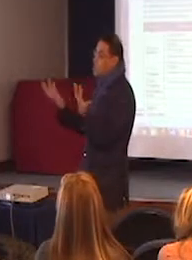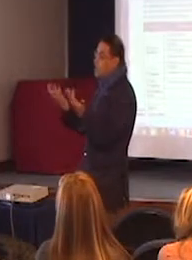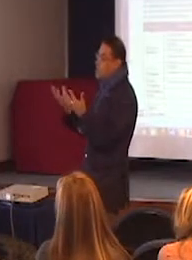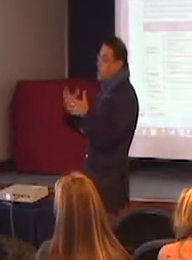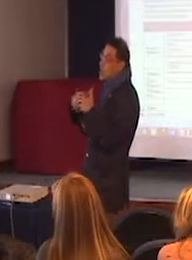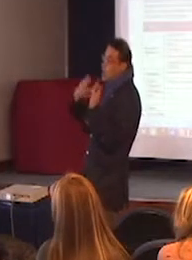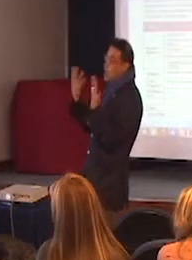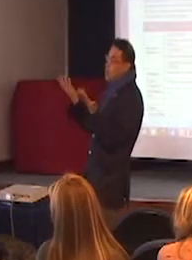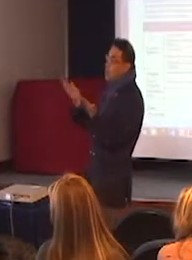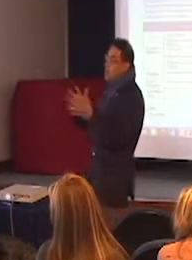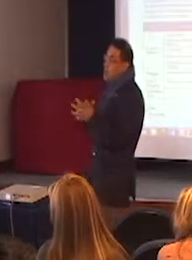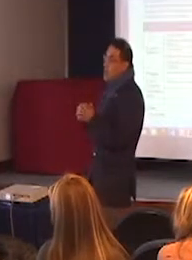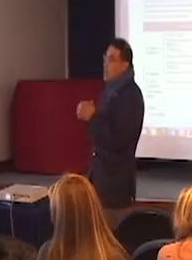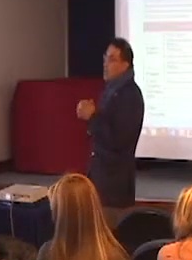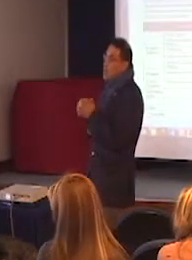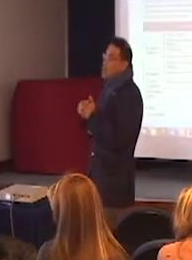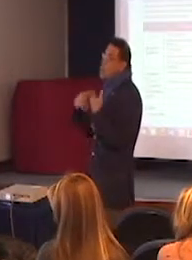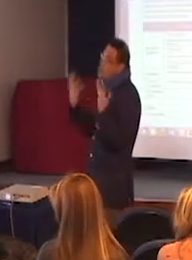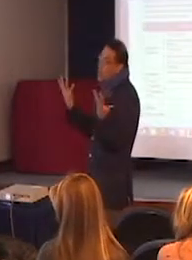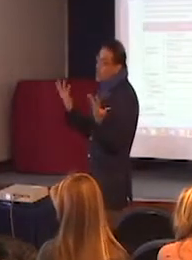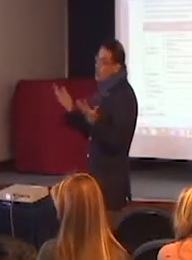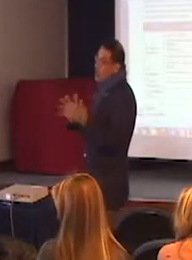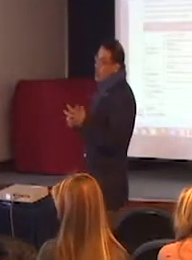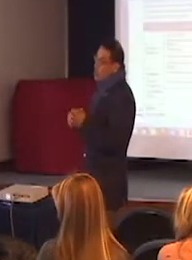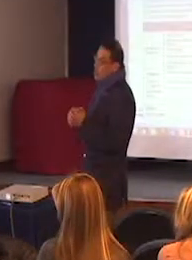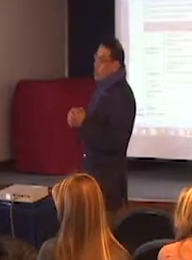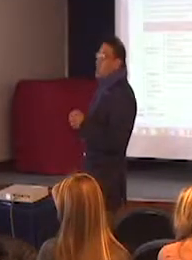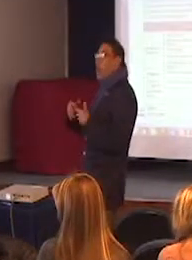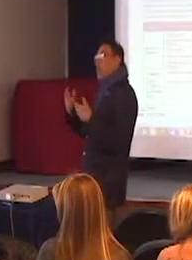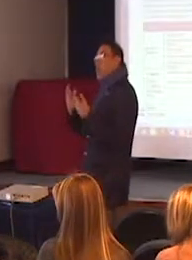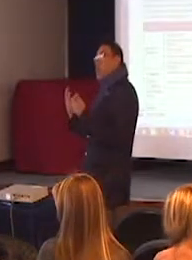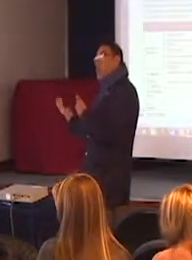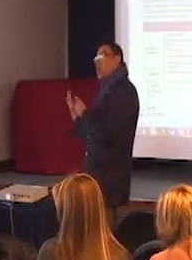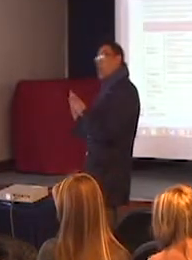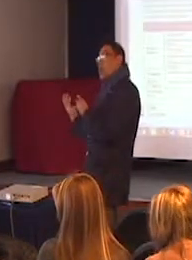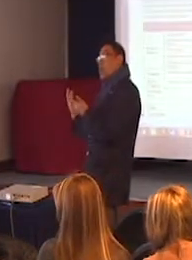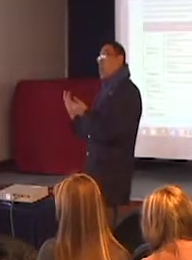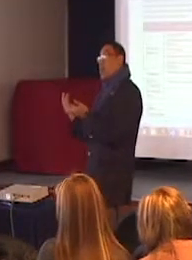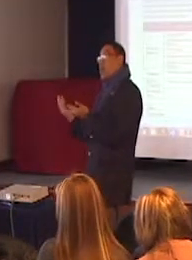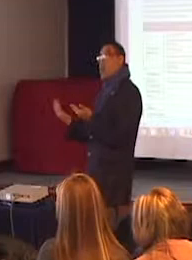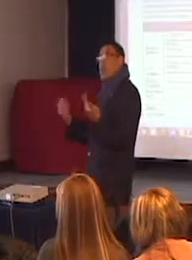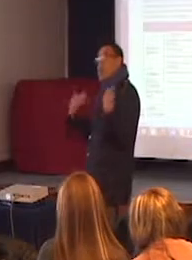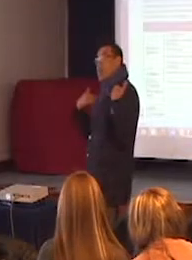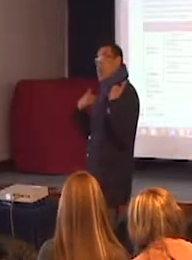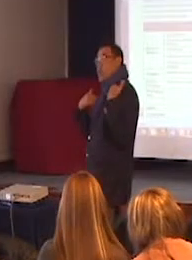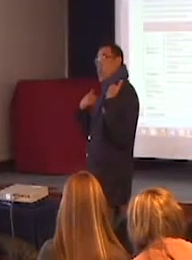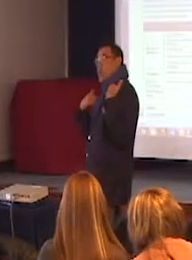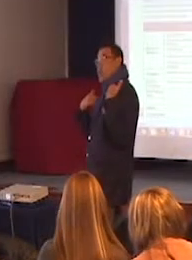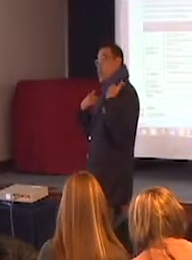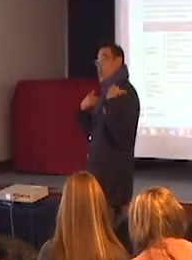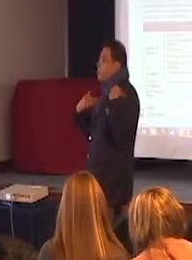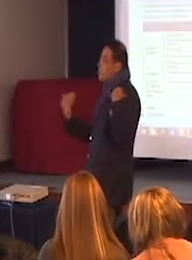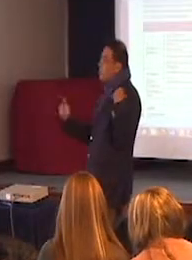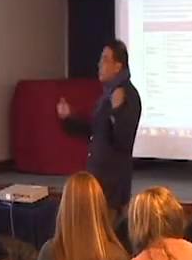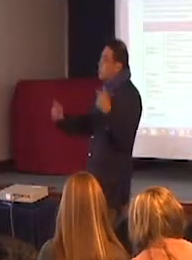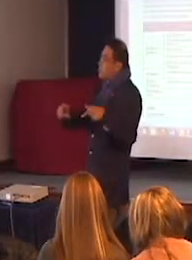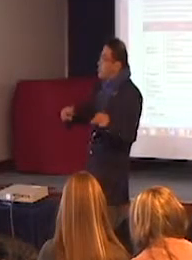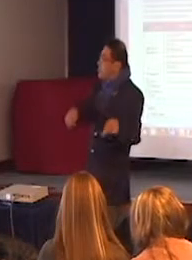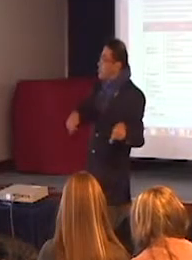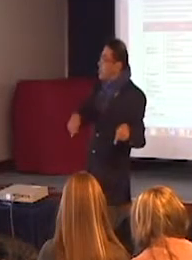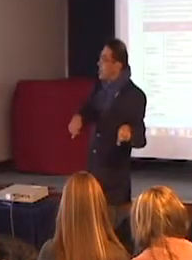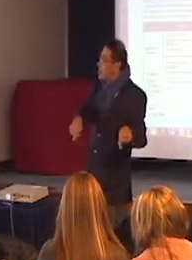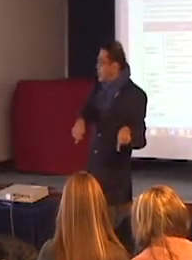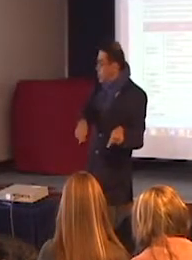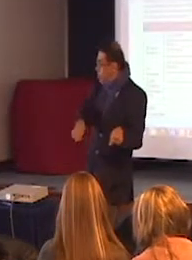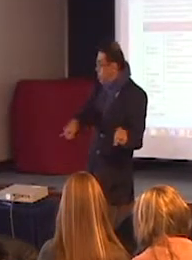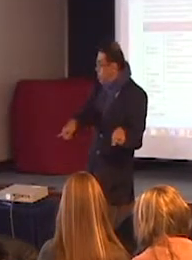poder invitar otras experiencias que permitan ir mostrando este camino y que vayan vinculando a la gente, vayan diciendo, no importa, yo soy profesor